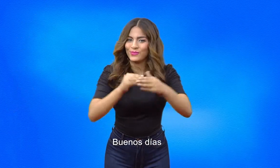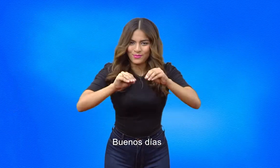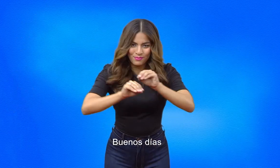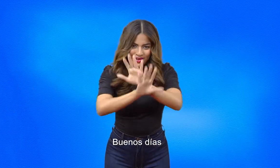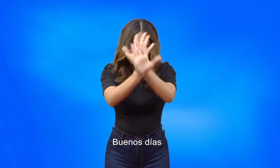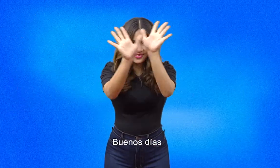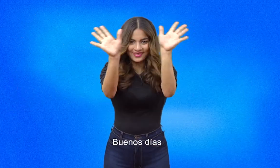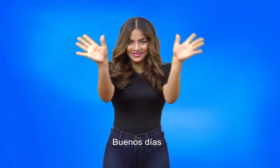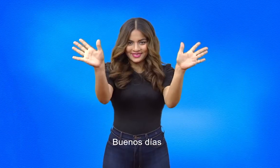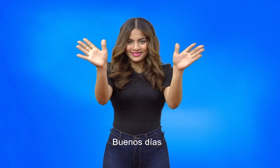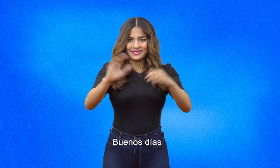Buenos días.